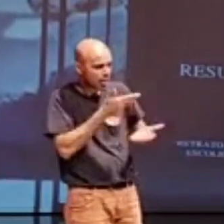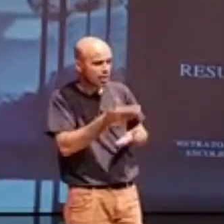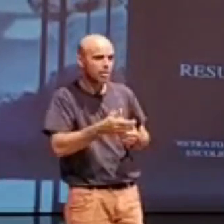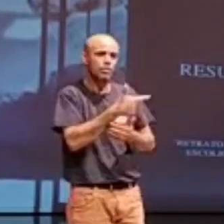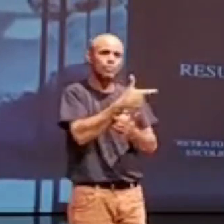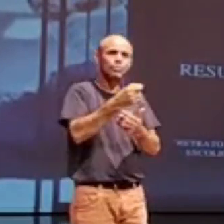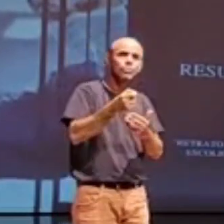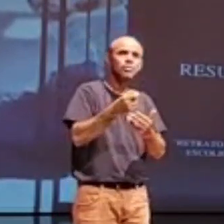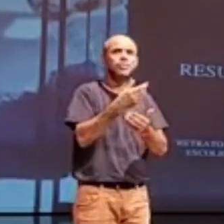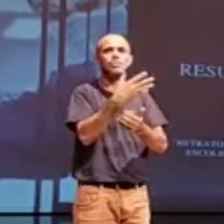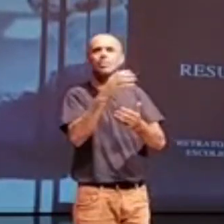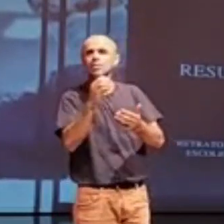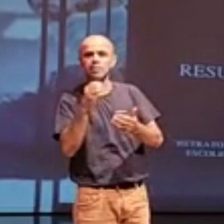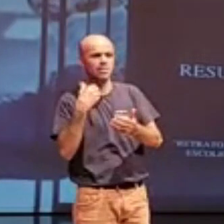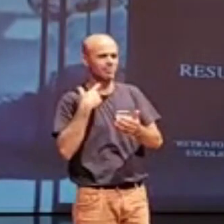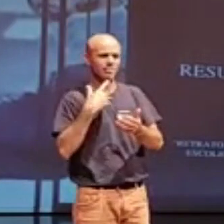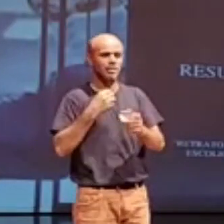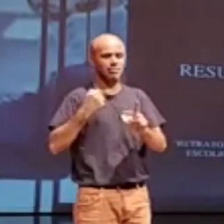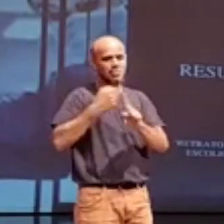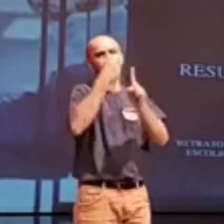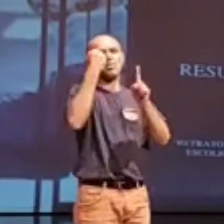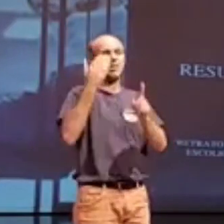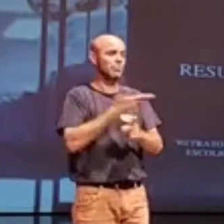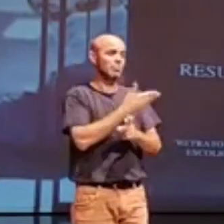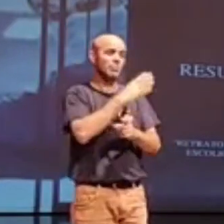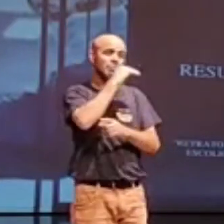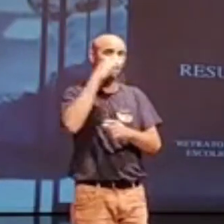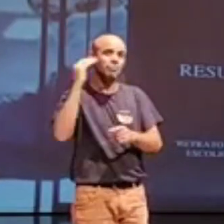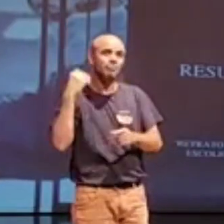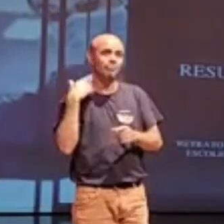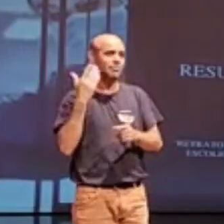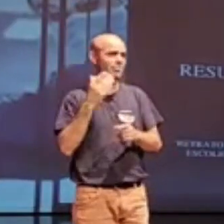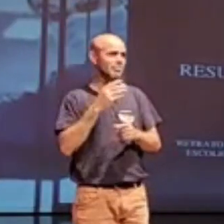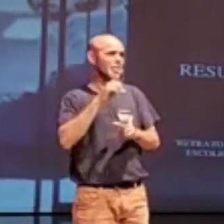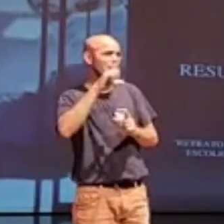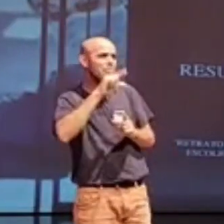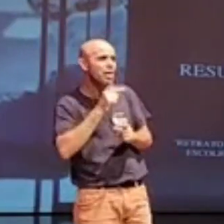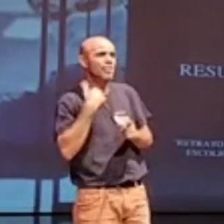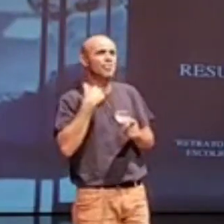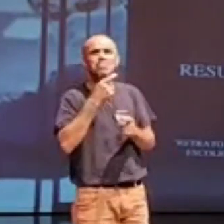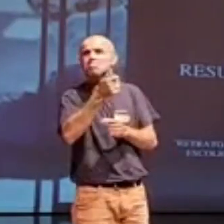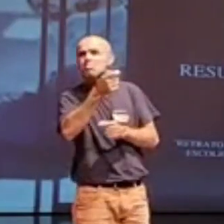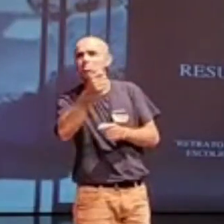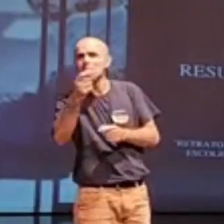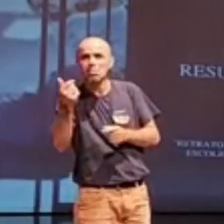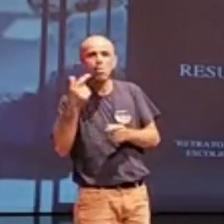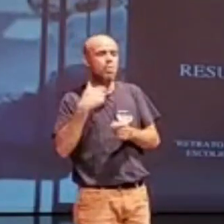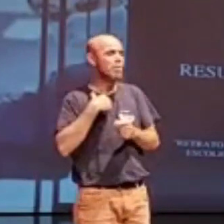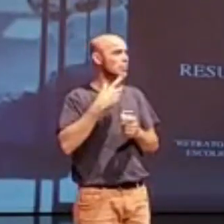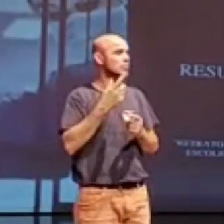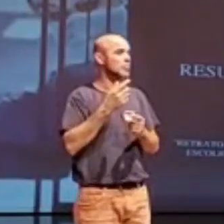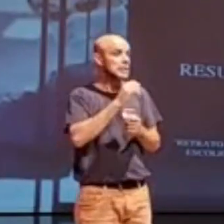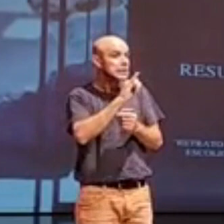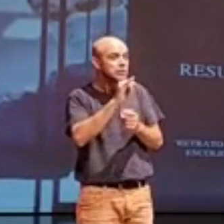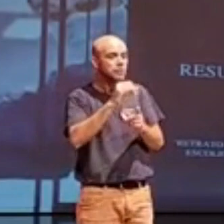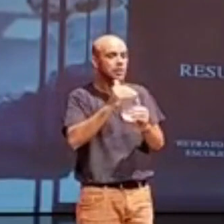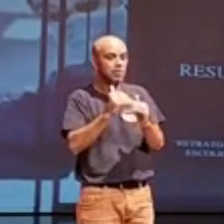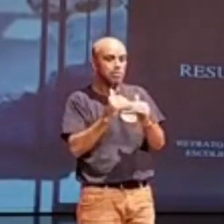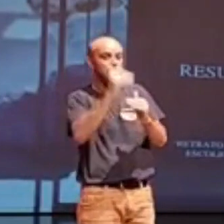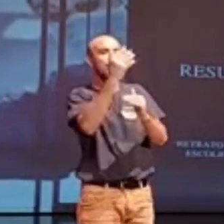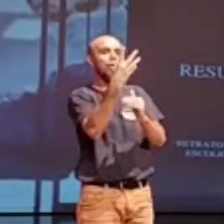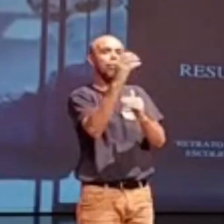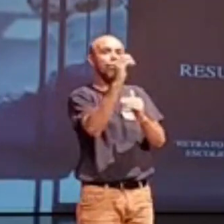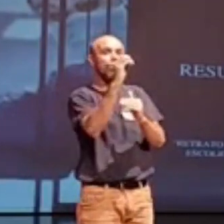não leva um impacto muito grande para adolescente, a evidência é baixa, então a gente espera, se passar dos 40 graus,